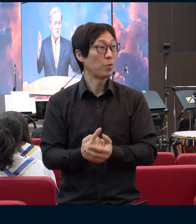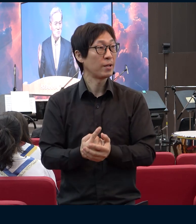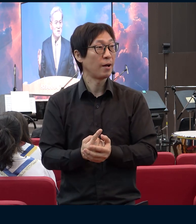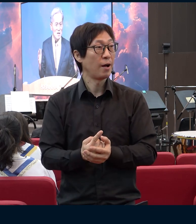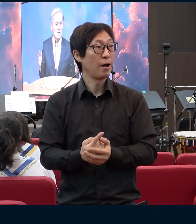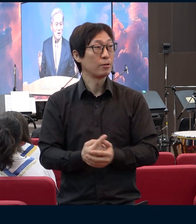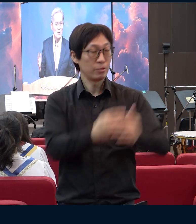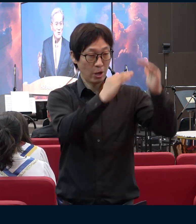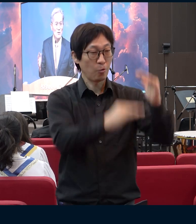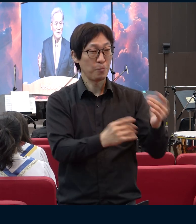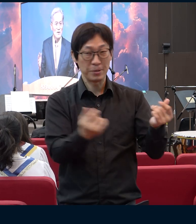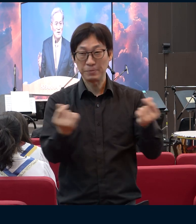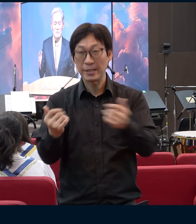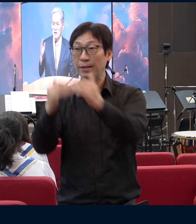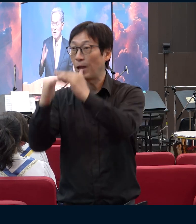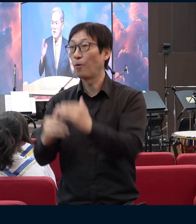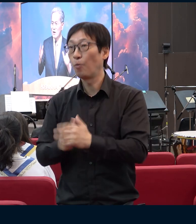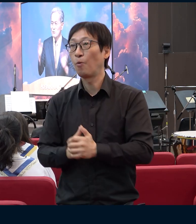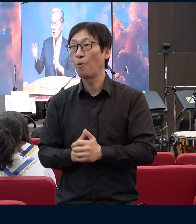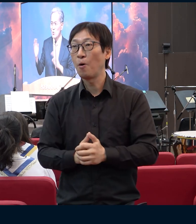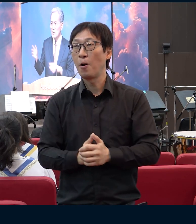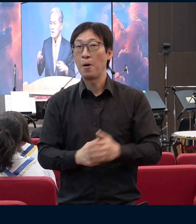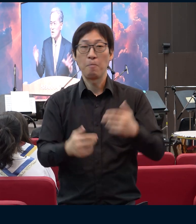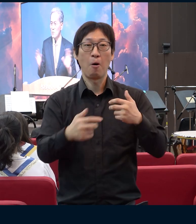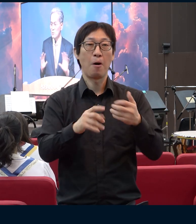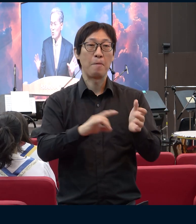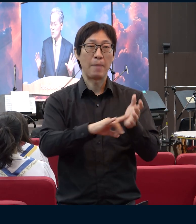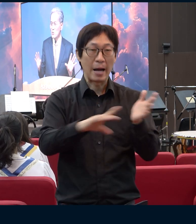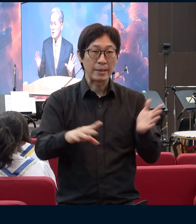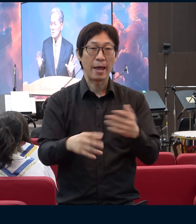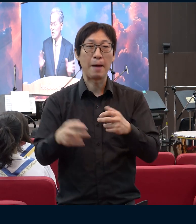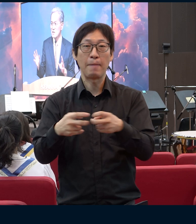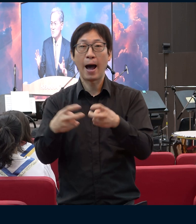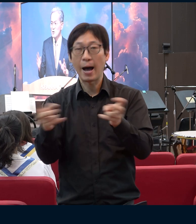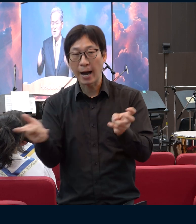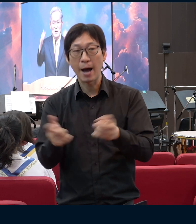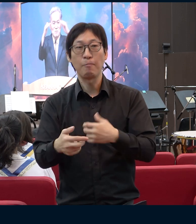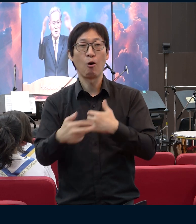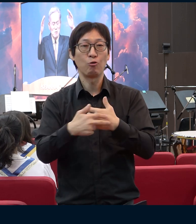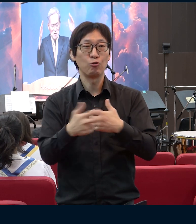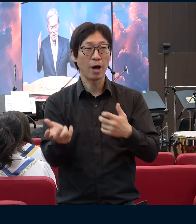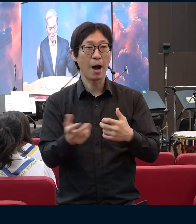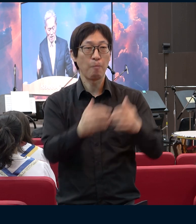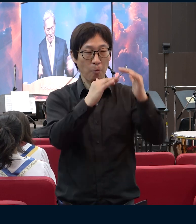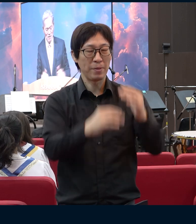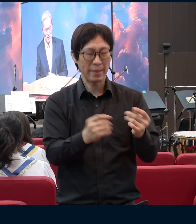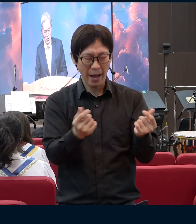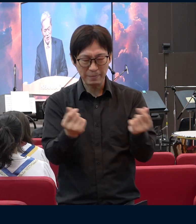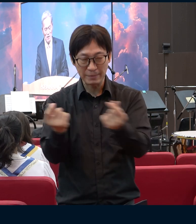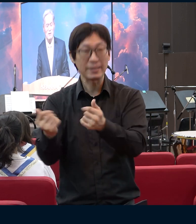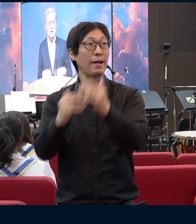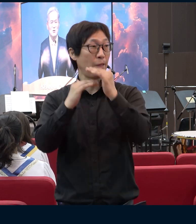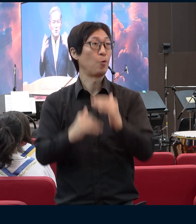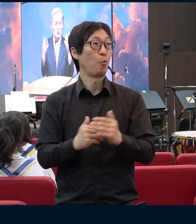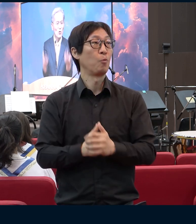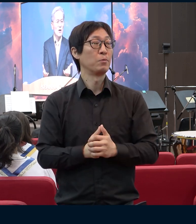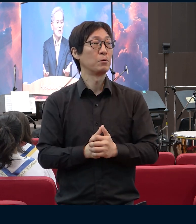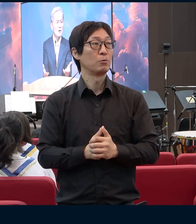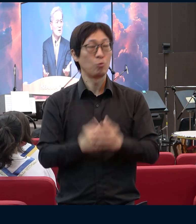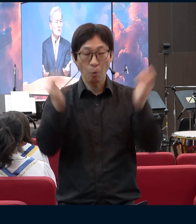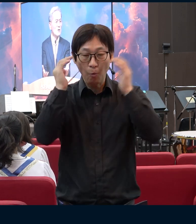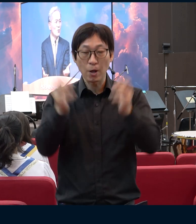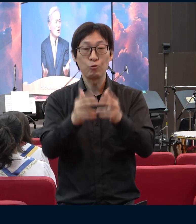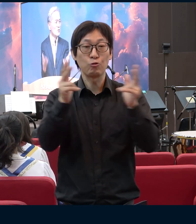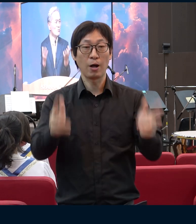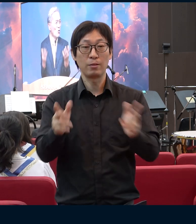본문은 거의 비슷비슷하잖아요. 그렇죠? 마태, 마가, 누가, 요한 복음서만 달라질 뿐이지 비슷비슷하니까, 그러니까 이걸